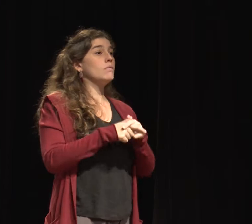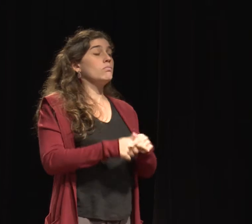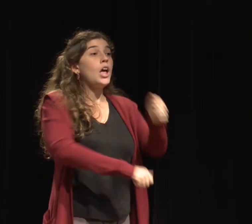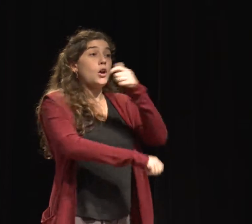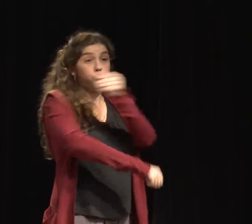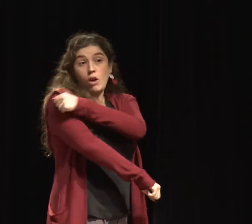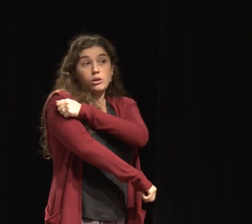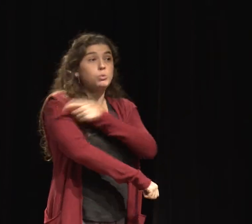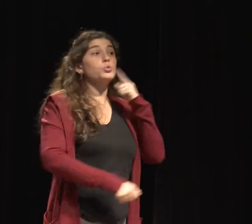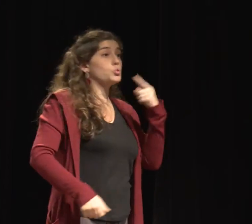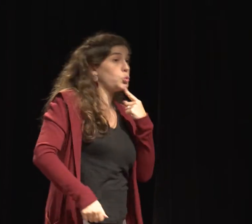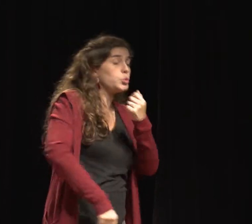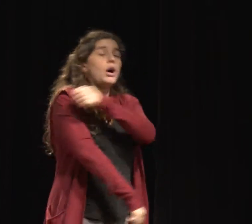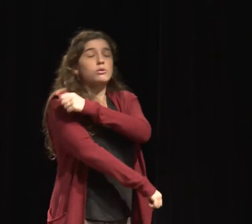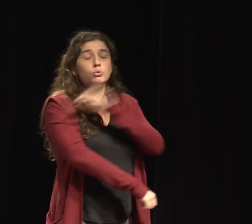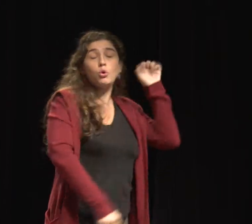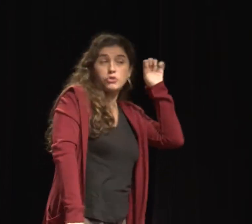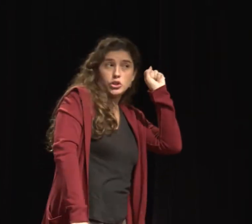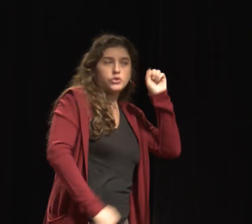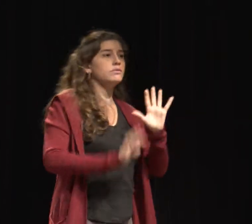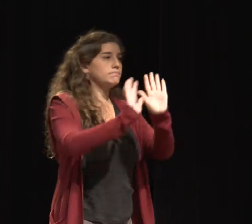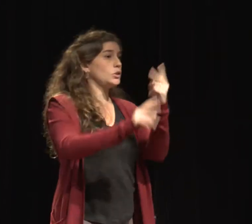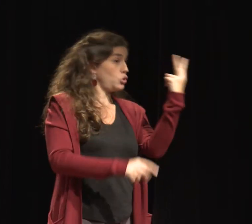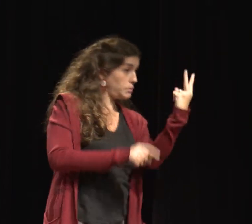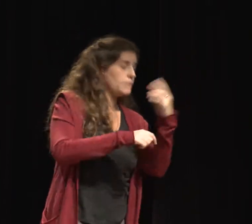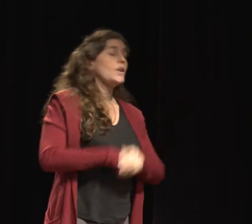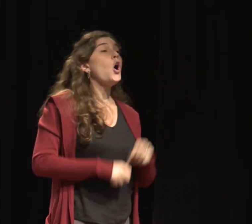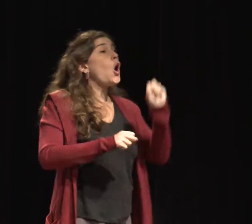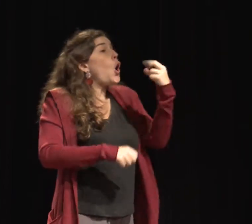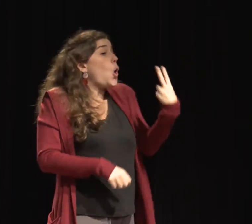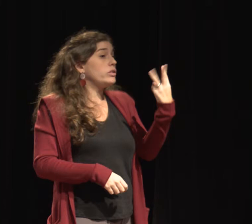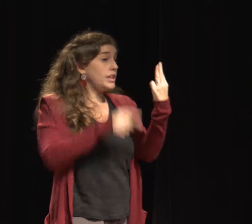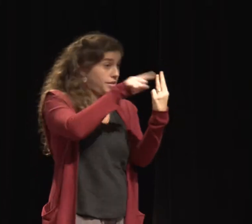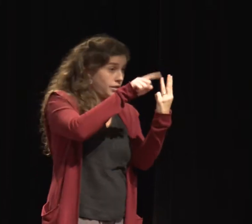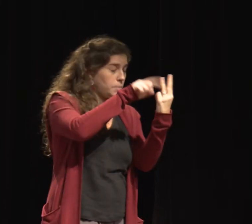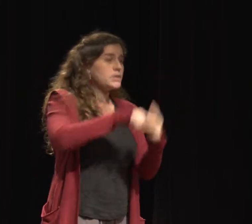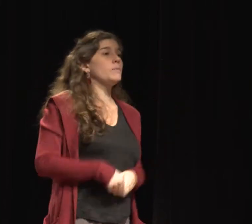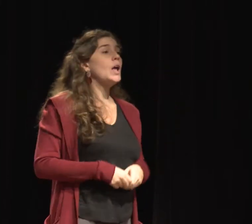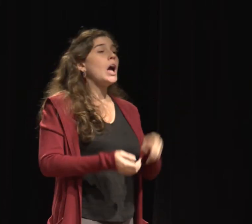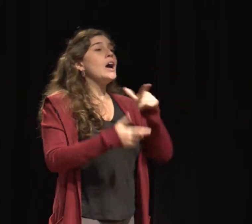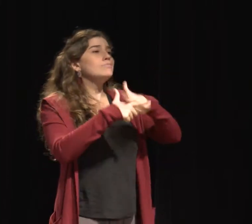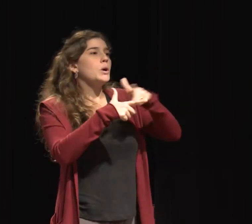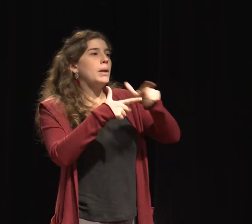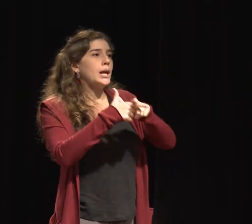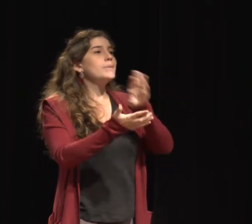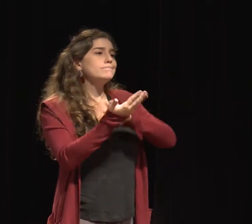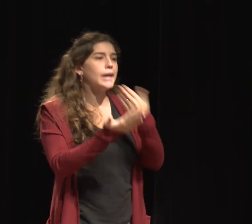E um outro problema é do aluno surdo e o aluno ouvinte. E um terceiro